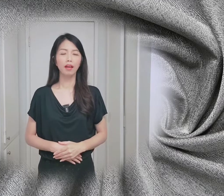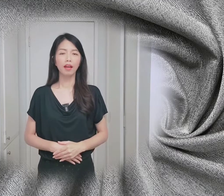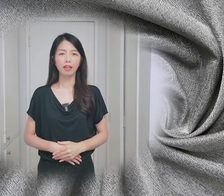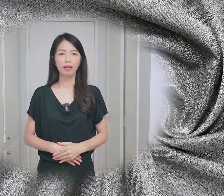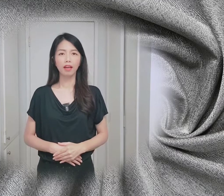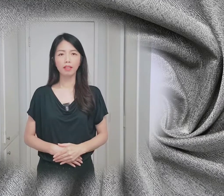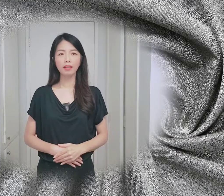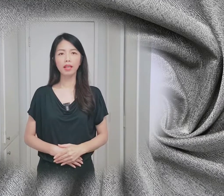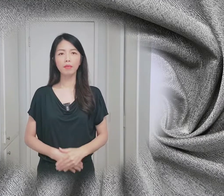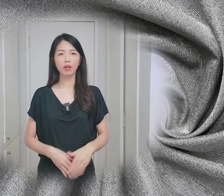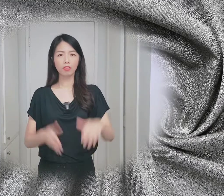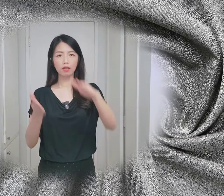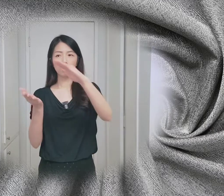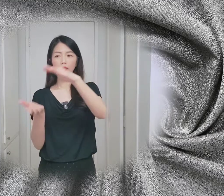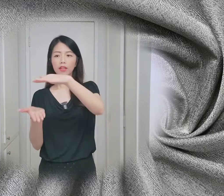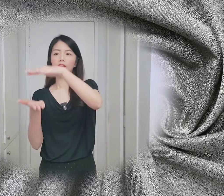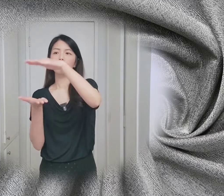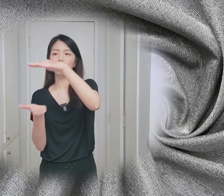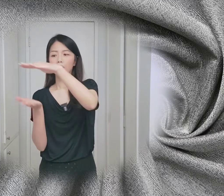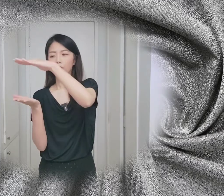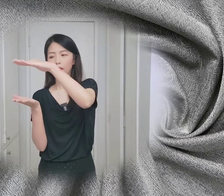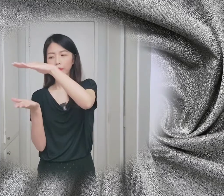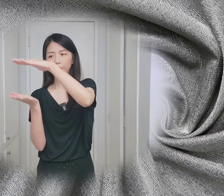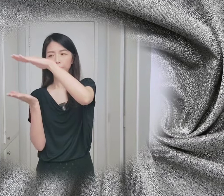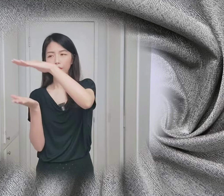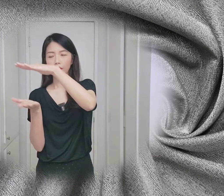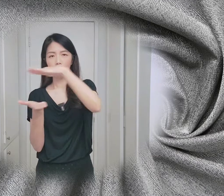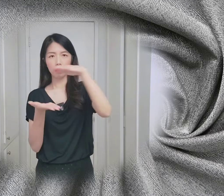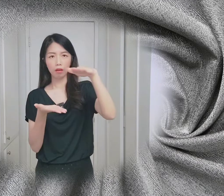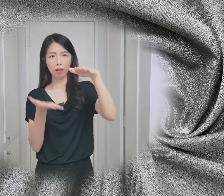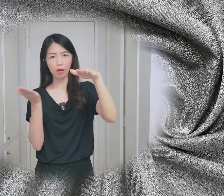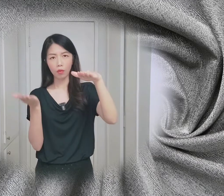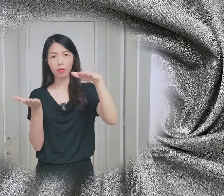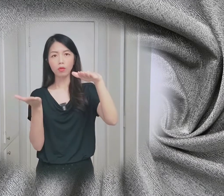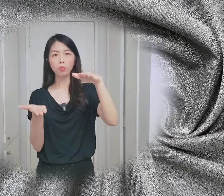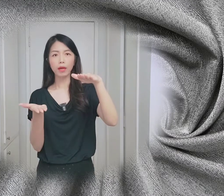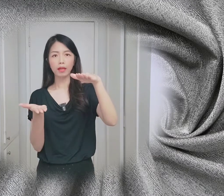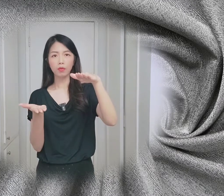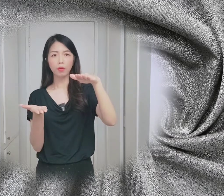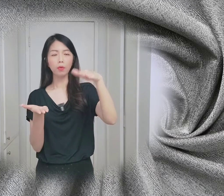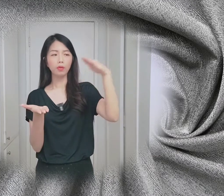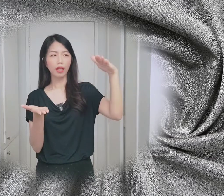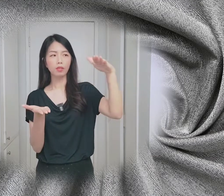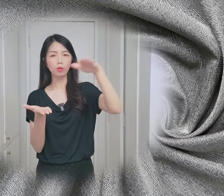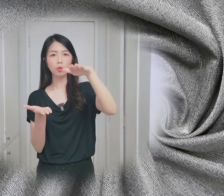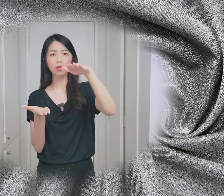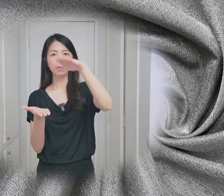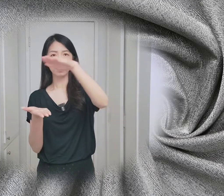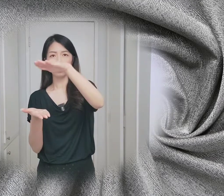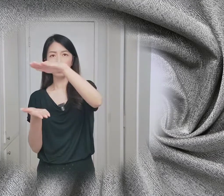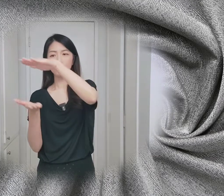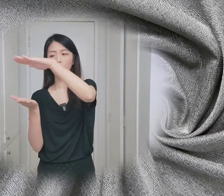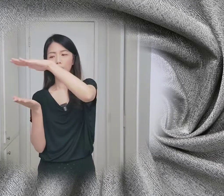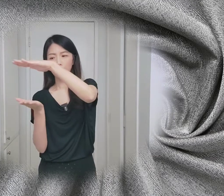했습니다. 일단 상차림이라고 하는 뜻의 수어는 이렇게 왼손은 손바닥이 위로, 다른 손은